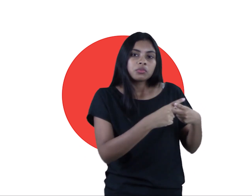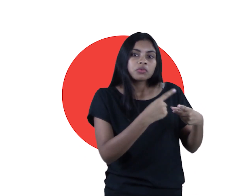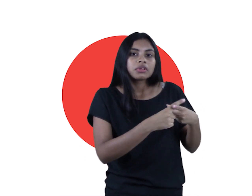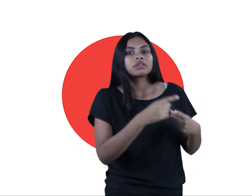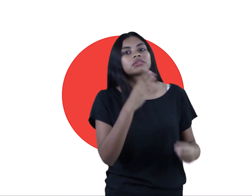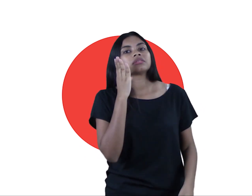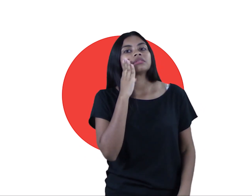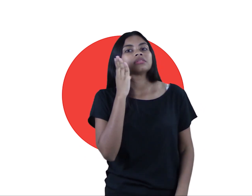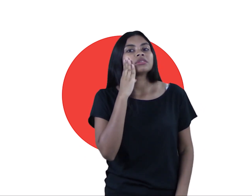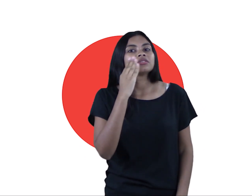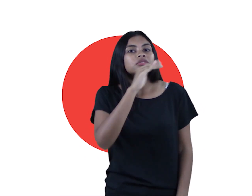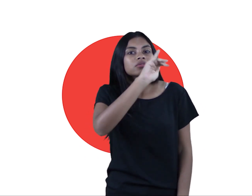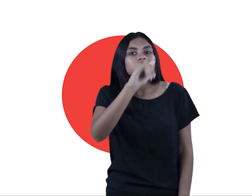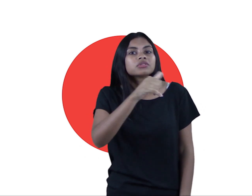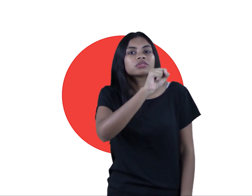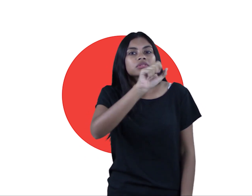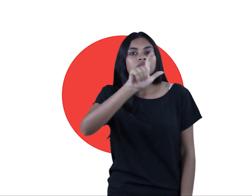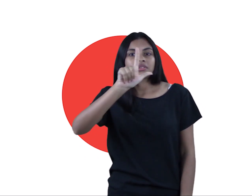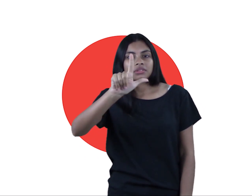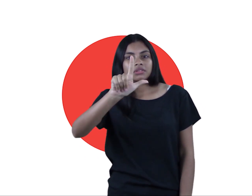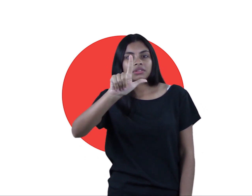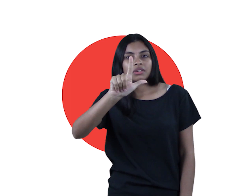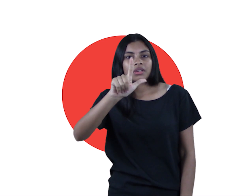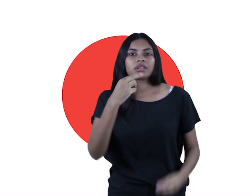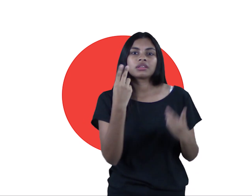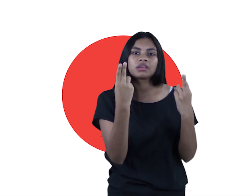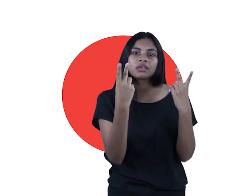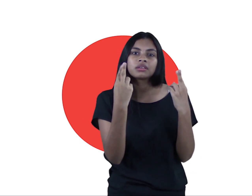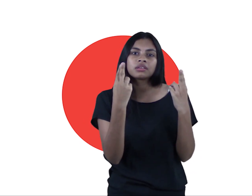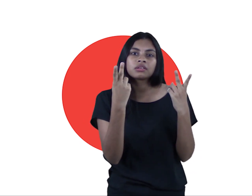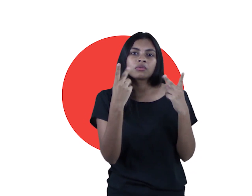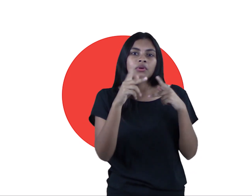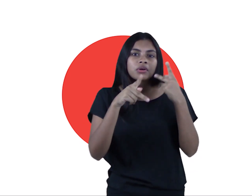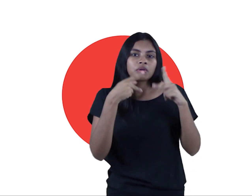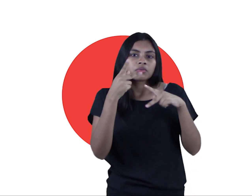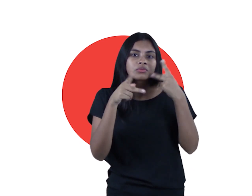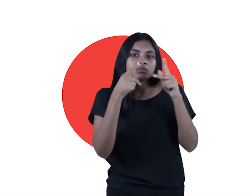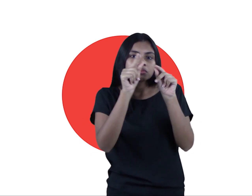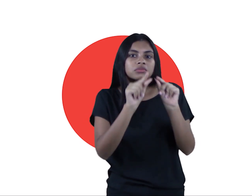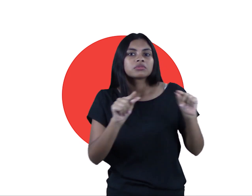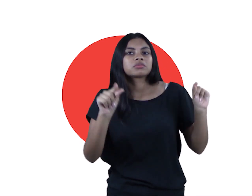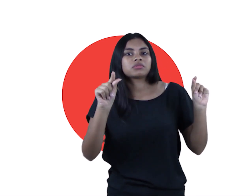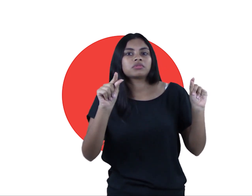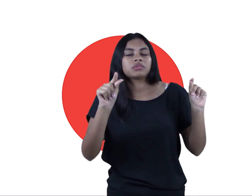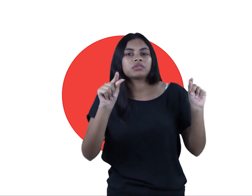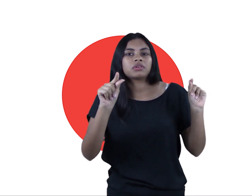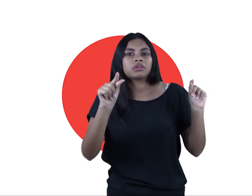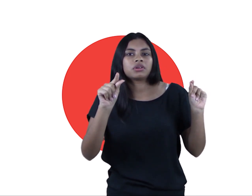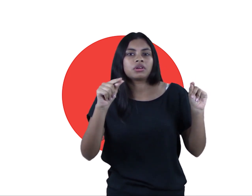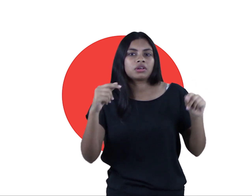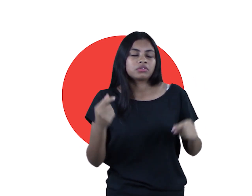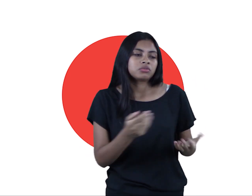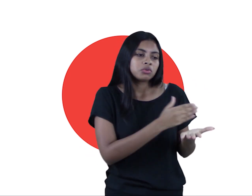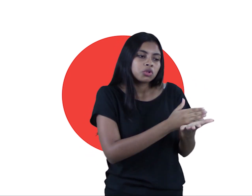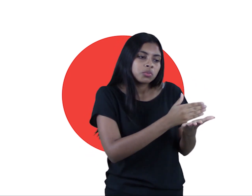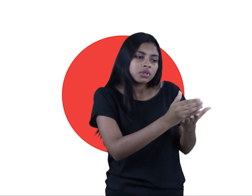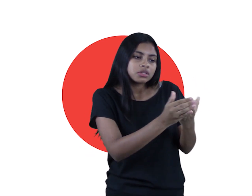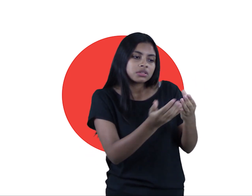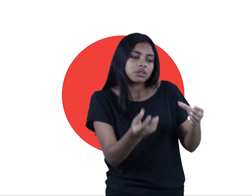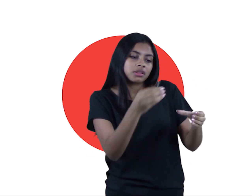a JSL é uma outra forma do japonês falado e começaram a